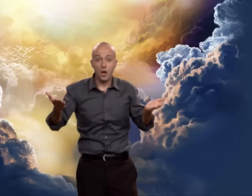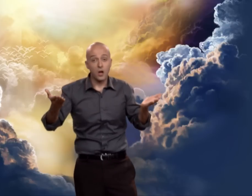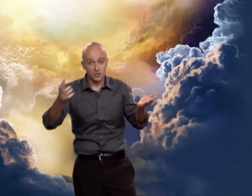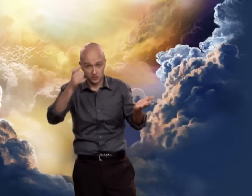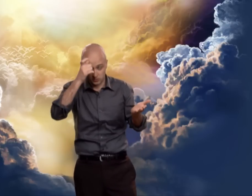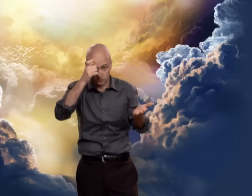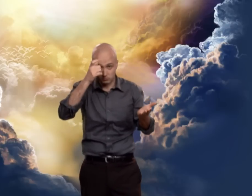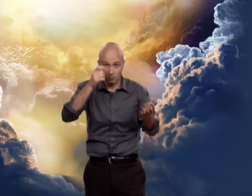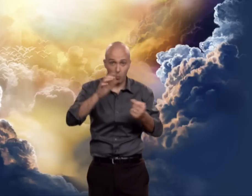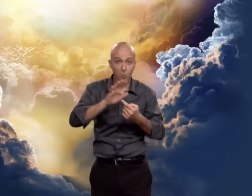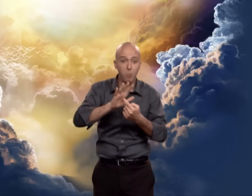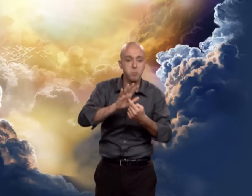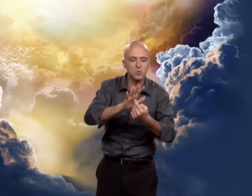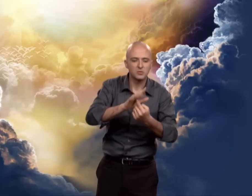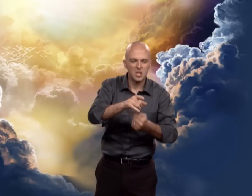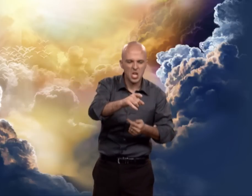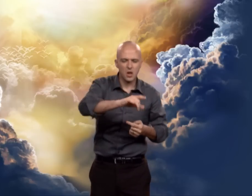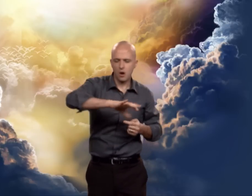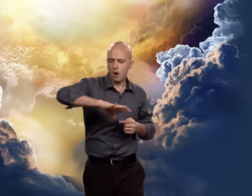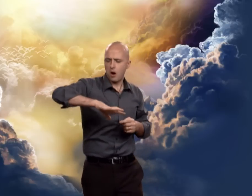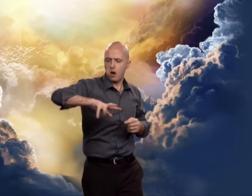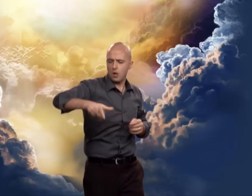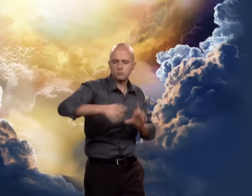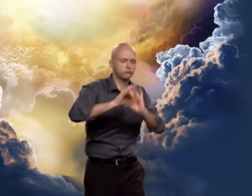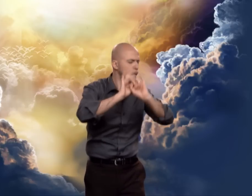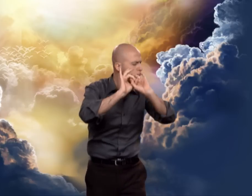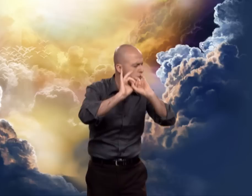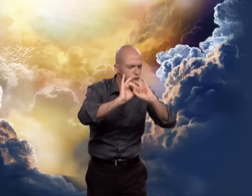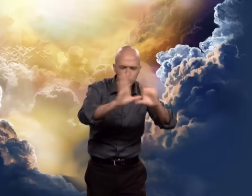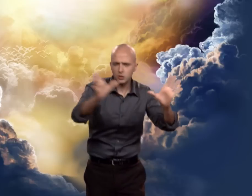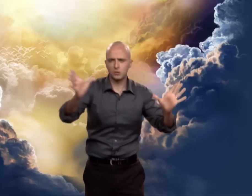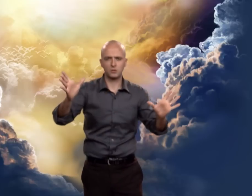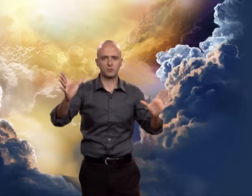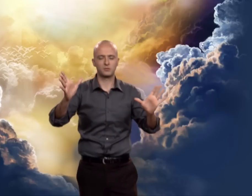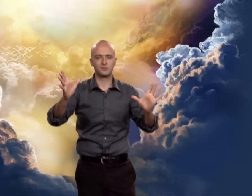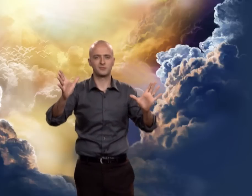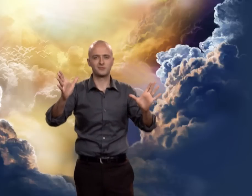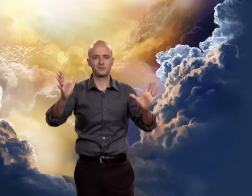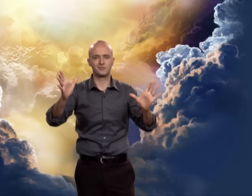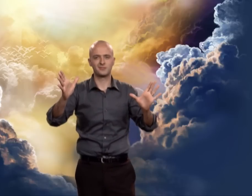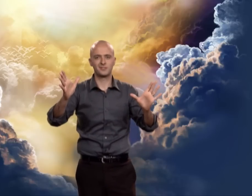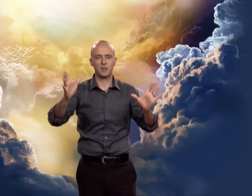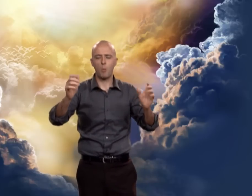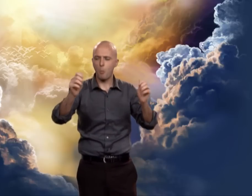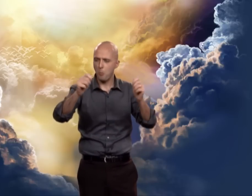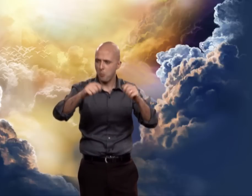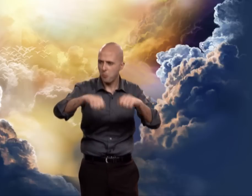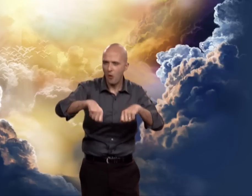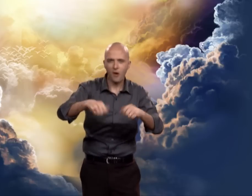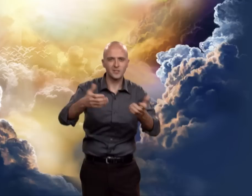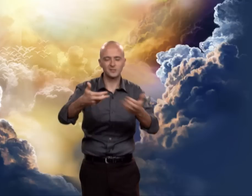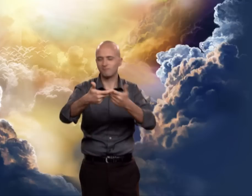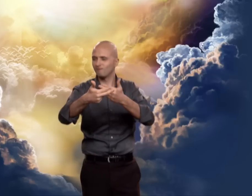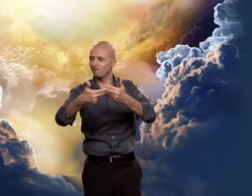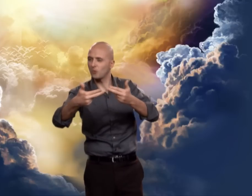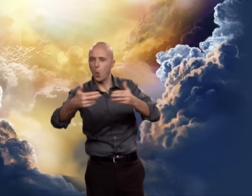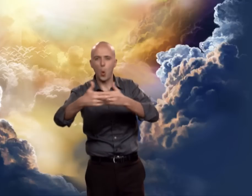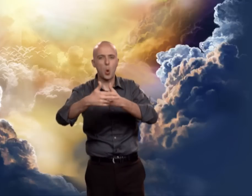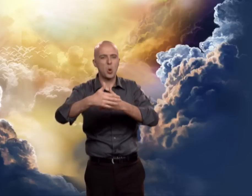pecado. Todos os rebeldes serão destruídos. A autoridade do governo divino será utilizada para eliminar a